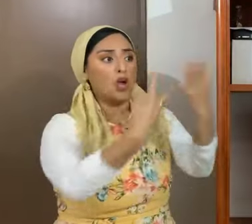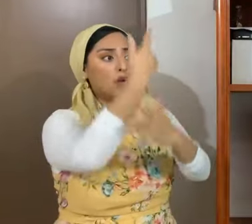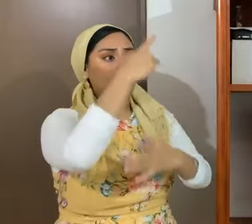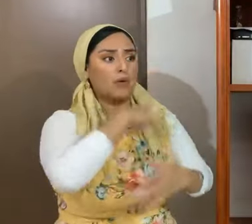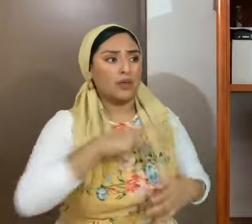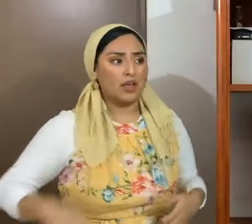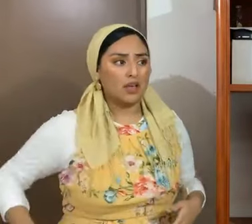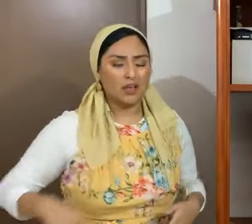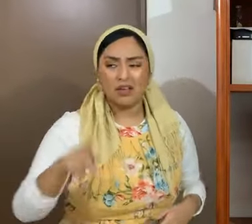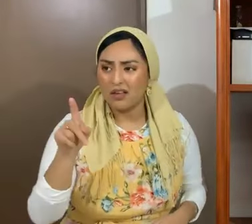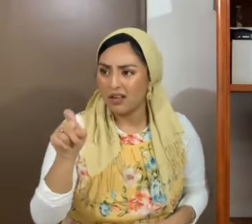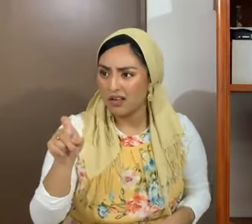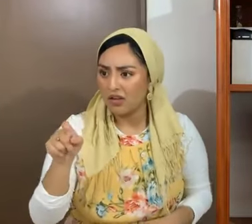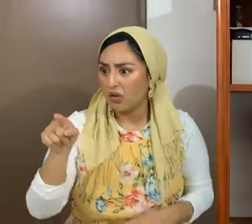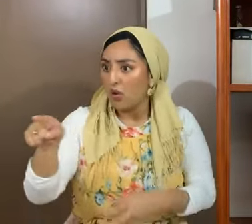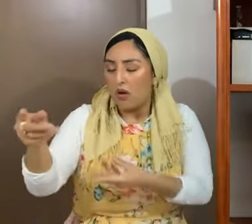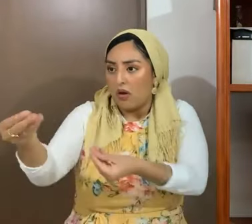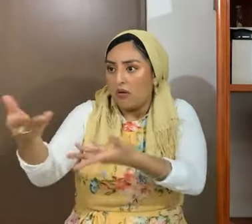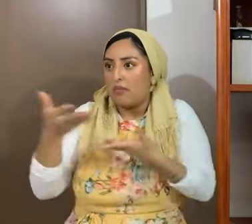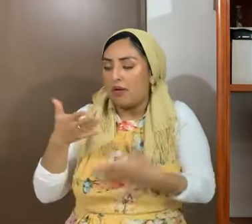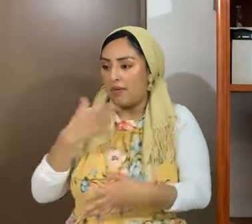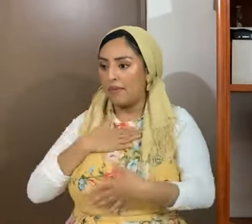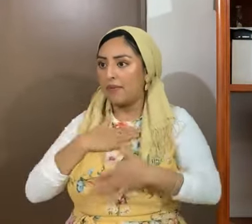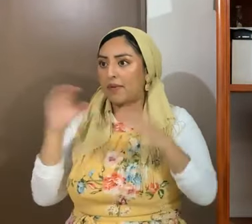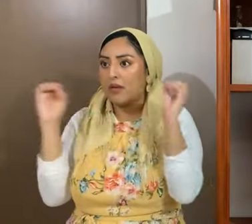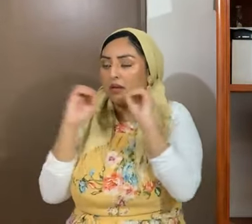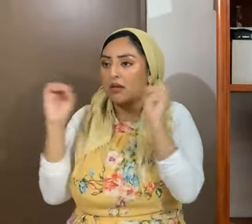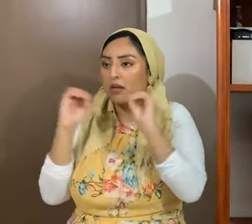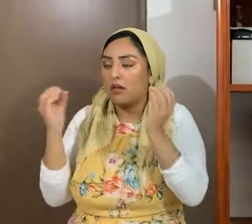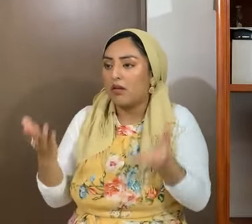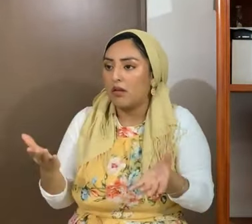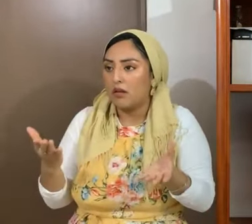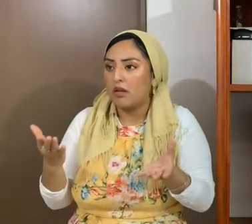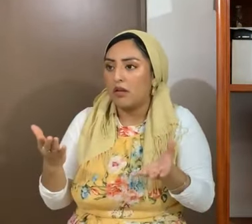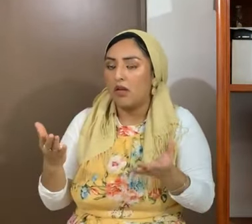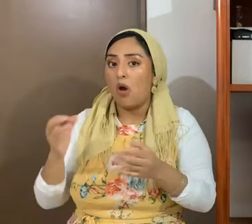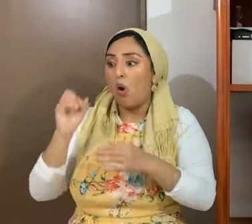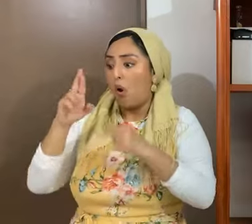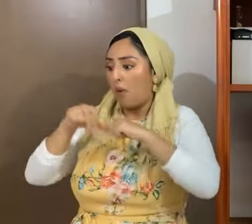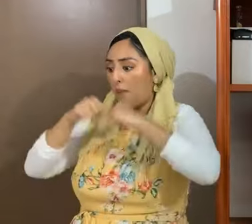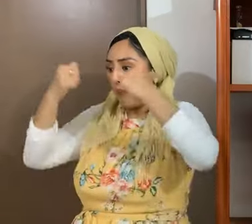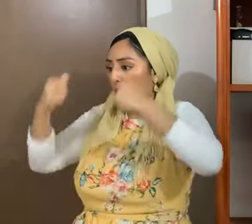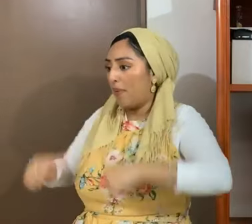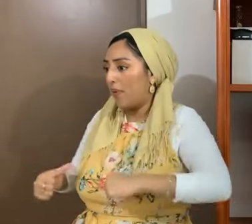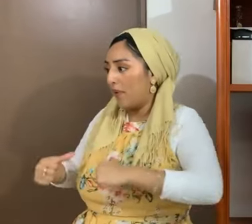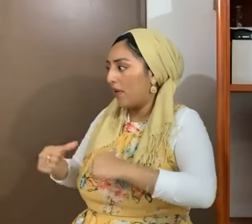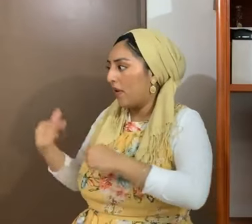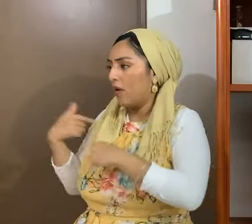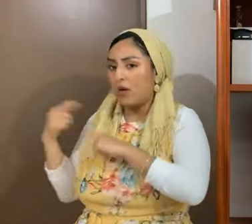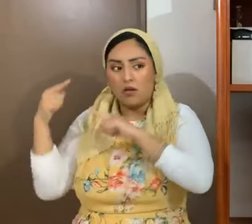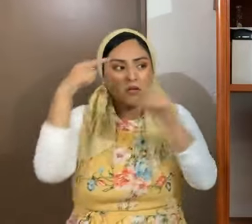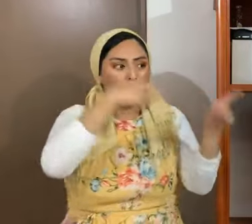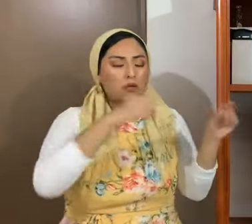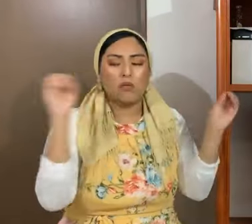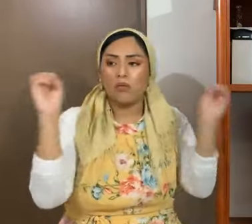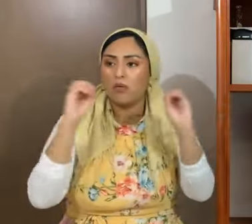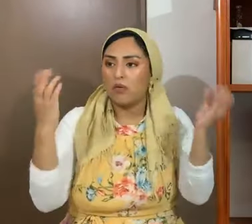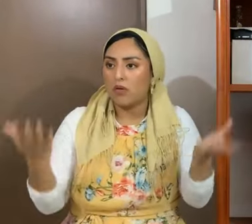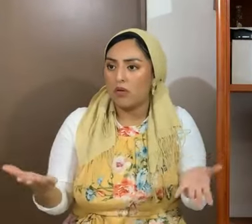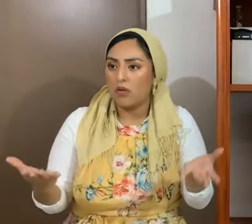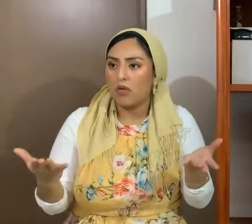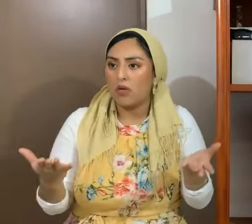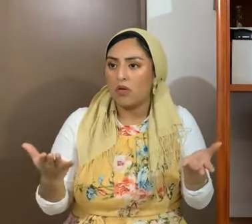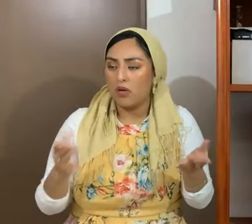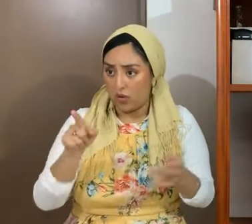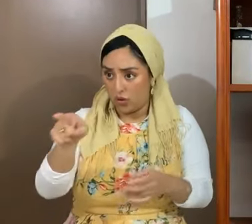Adonías. Pero ni a mí, tu siervo, ni al Cohen Sadoc, ni a Benaía, hijo de Joiada, ni a Salomón, tu siervo, han convidado. Es